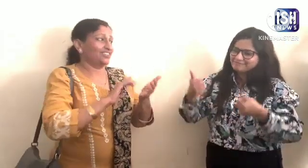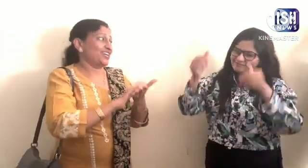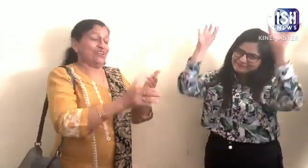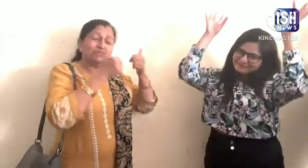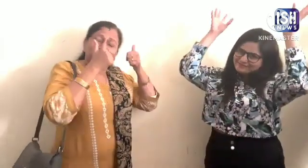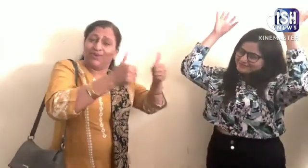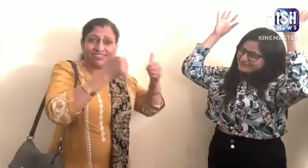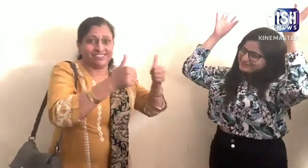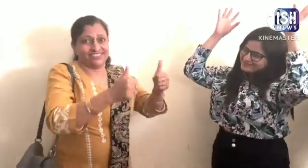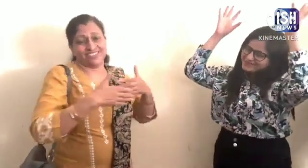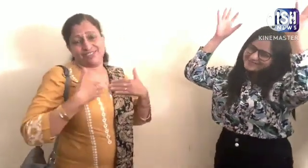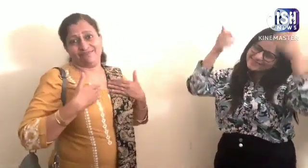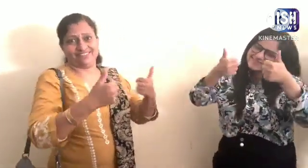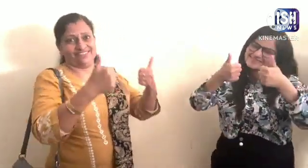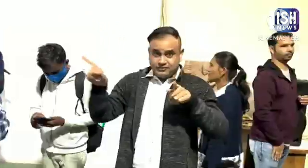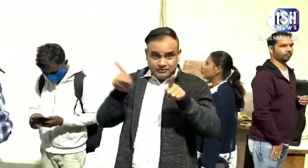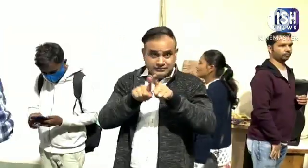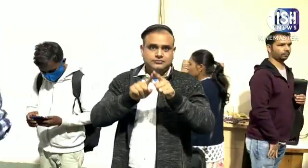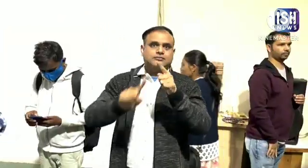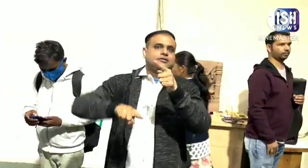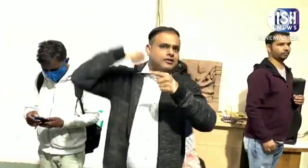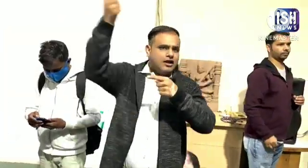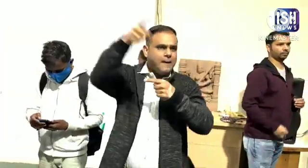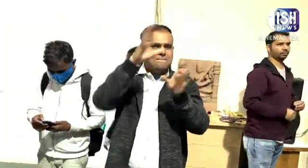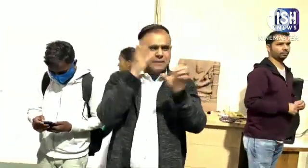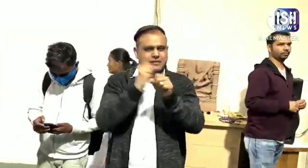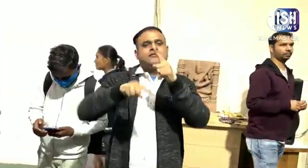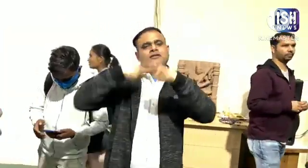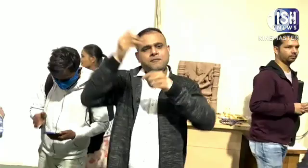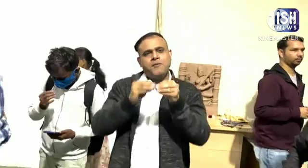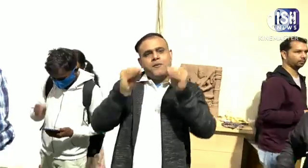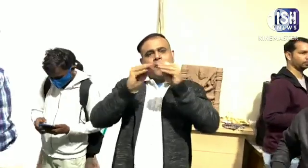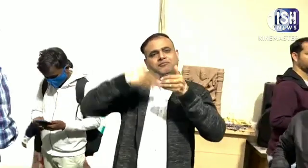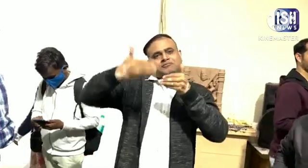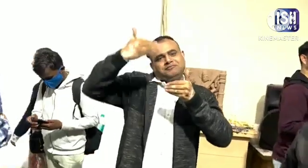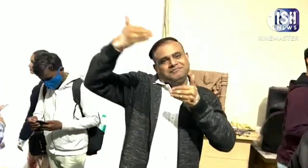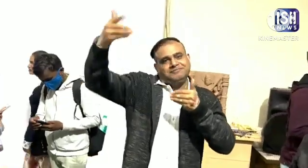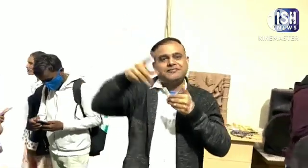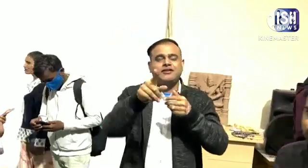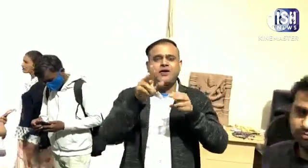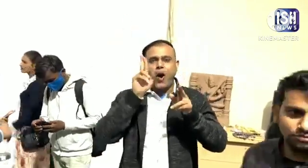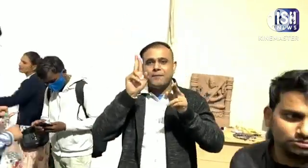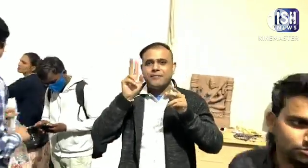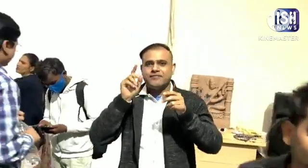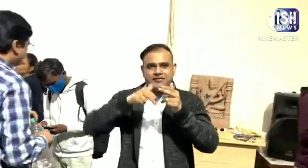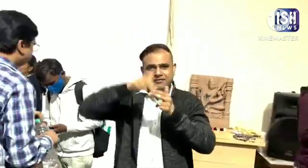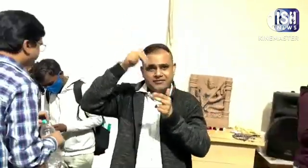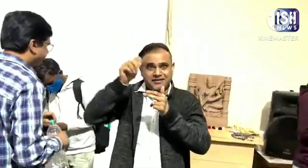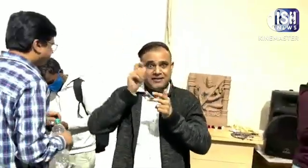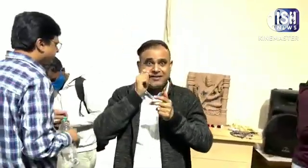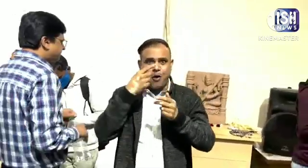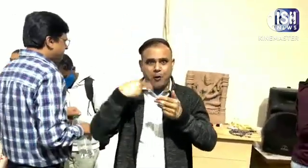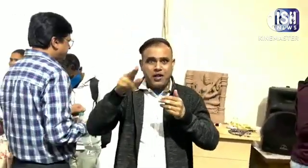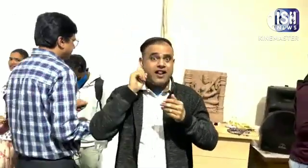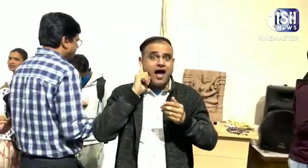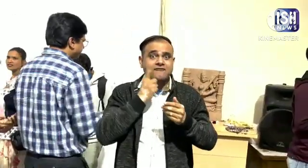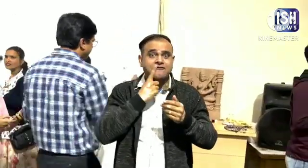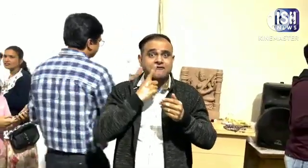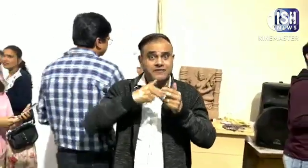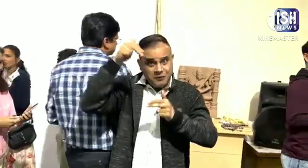को धन्यवाद। आईएसएच सबसे अच्छा है। जिन लोगों ने फिल्म नहीं देखी कृपया इसे देखें। सुनने वाले लोगों की फिल्म की तरह